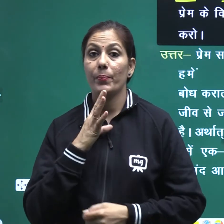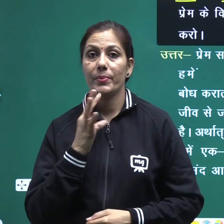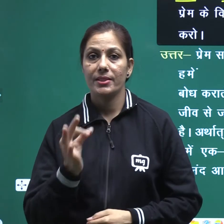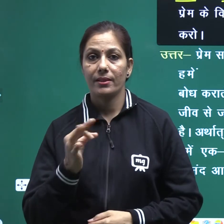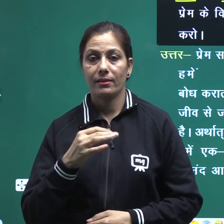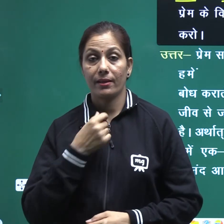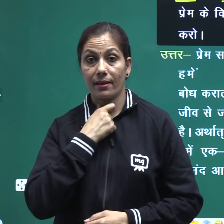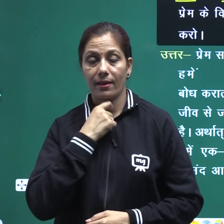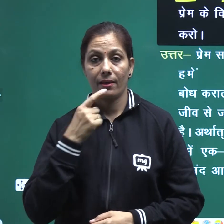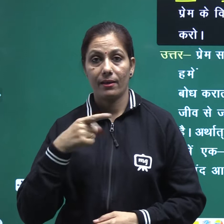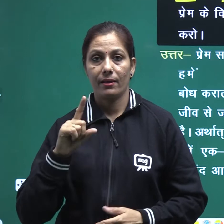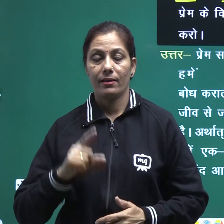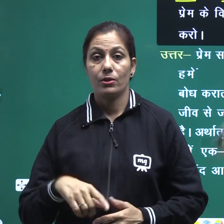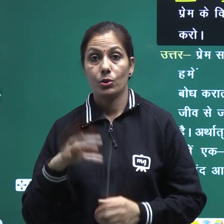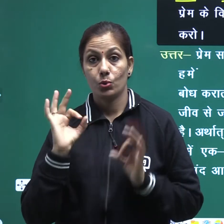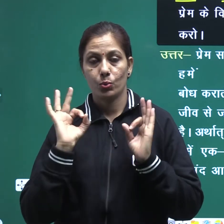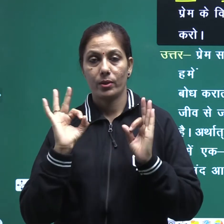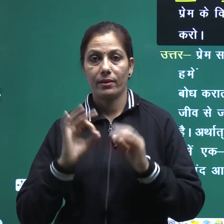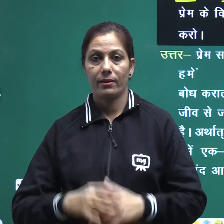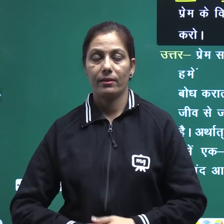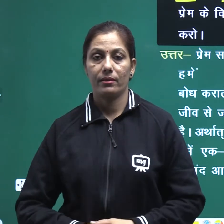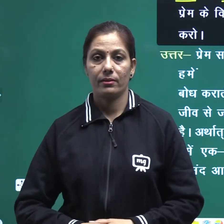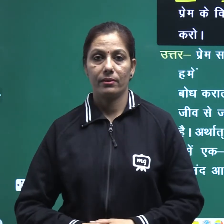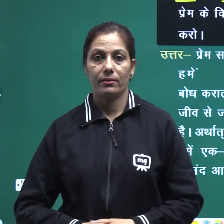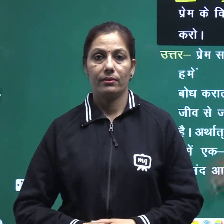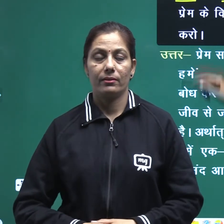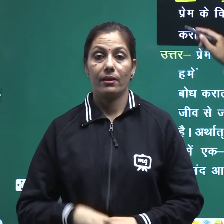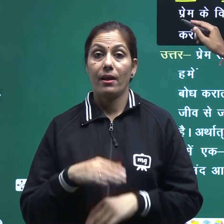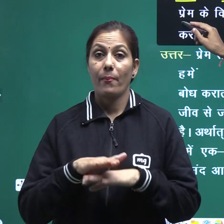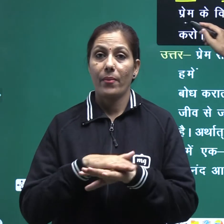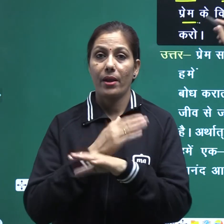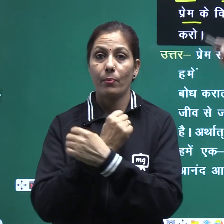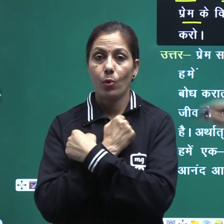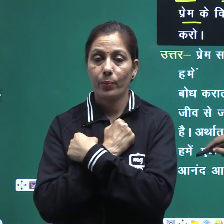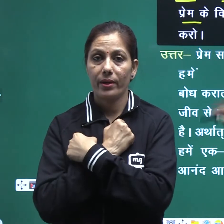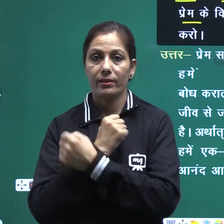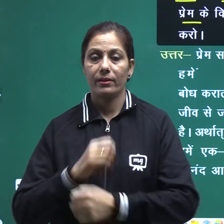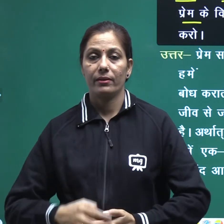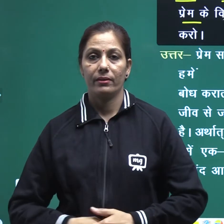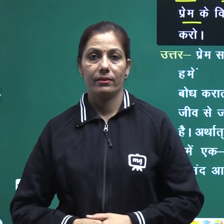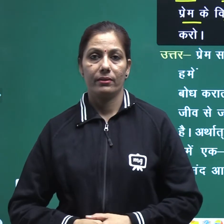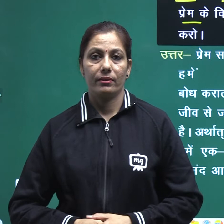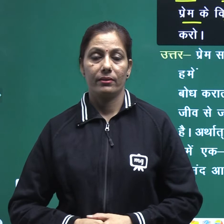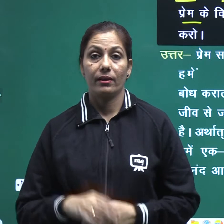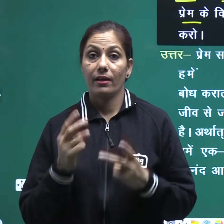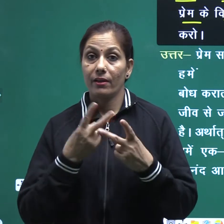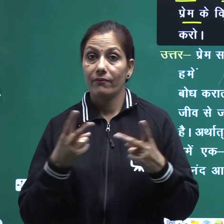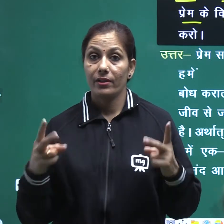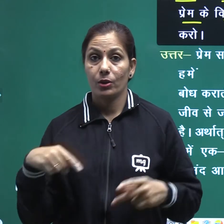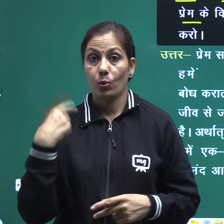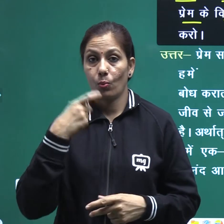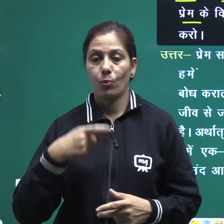हुआ था सुंदर है कि प्रेम के के विविध रूपों